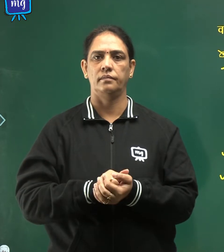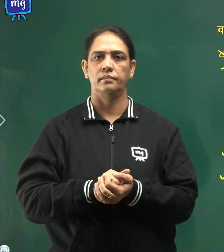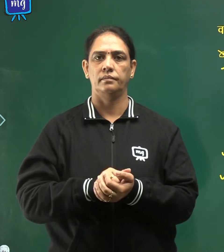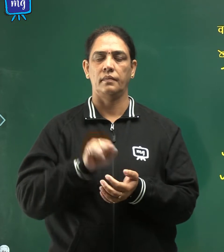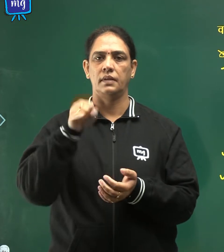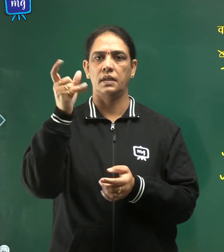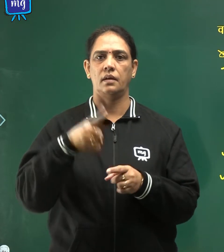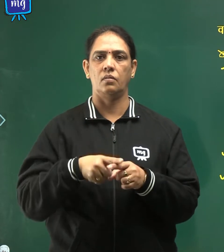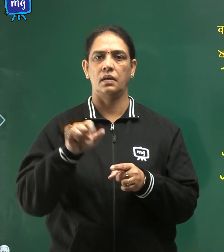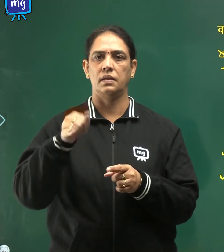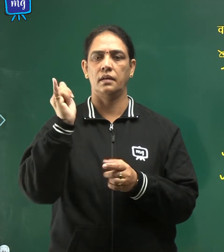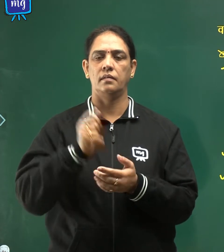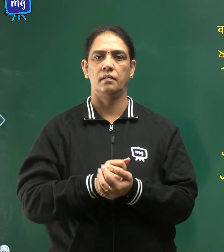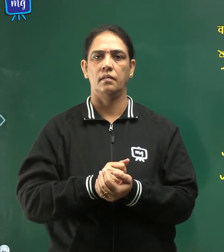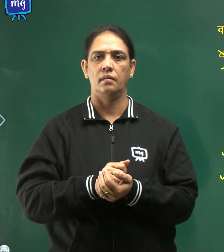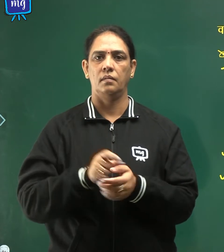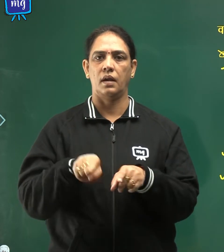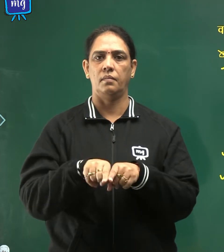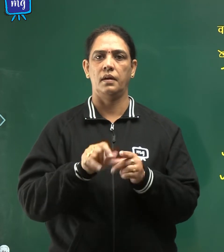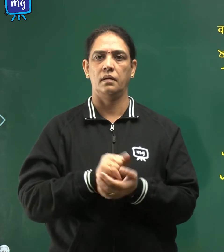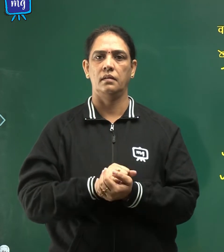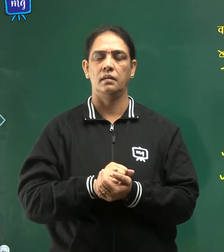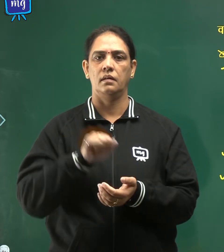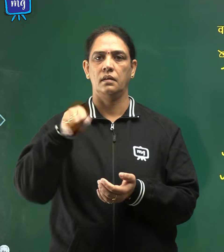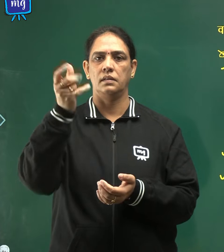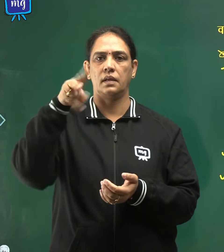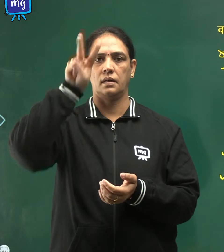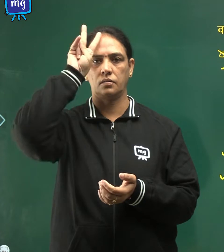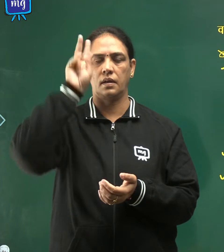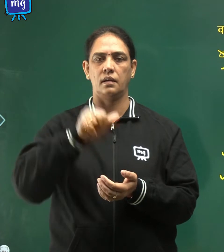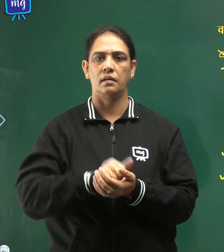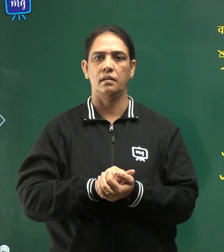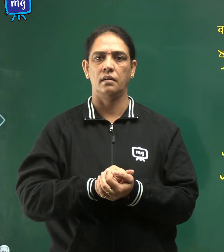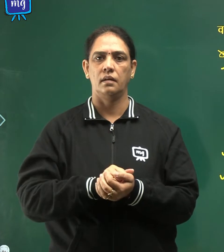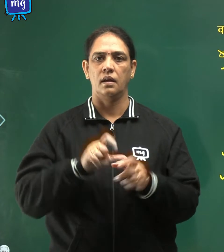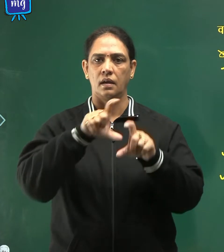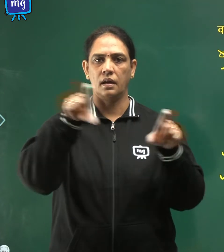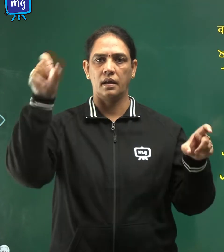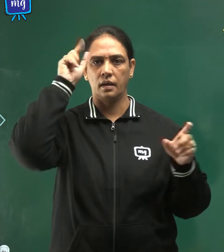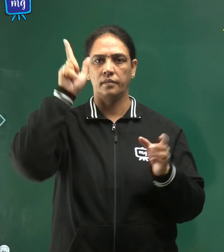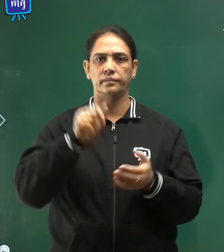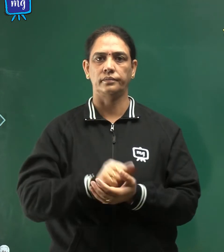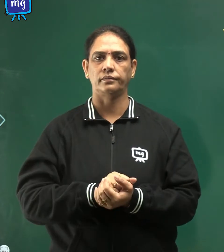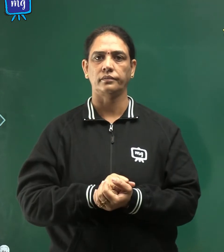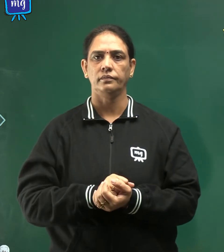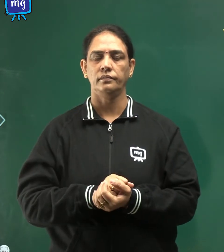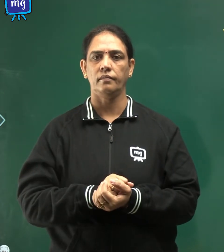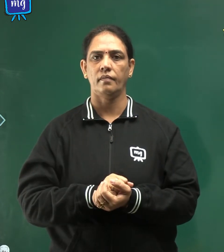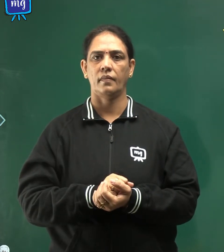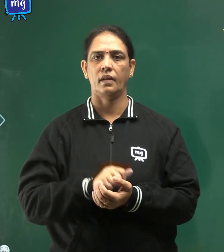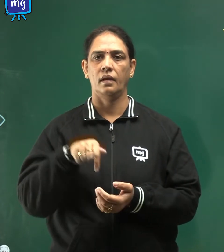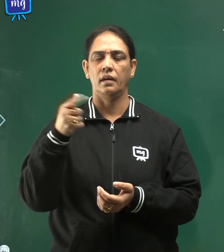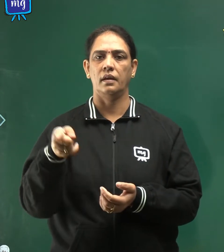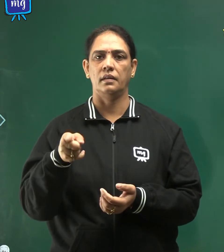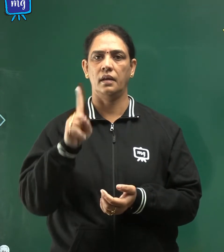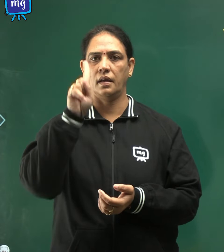6 गुणा 6 बराबर 6 का स्क्वायर। समझ आ गया? यदि एक